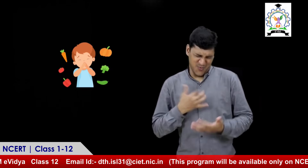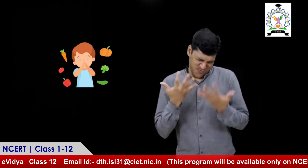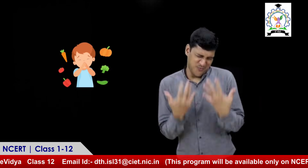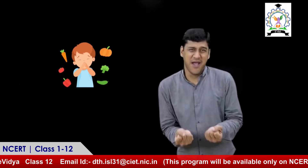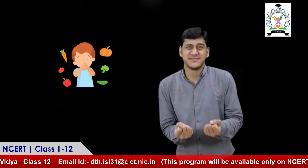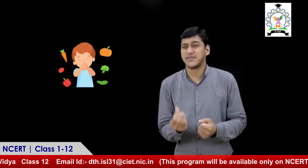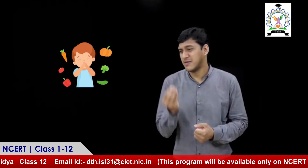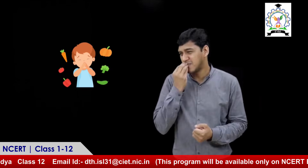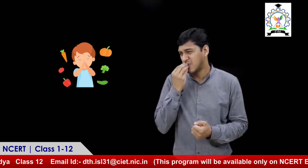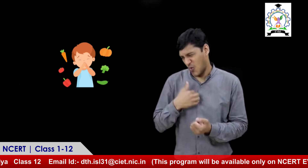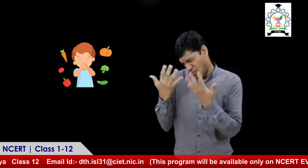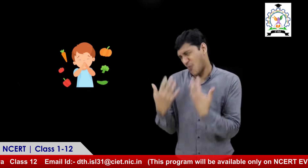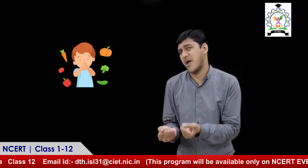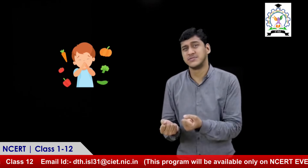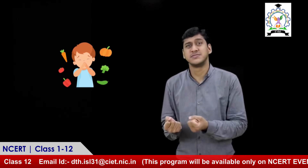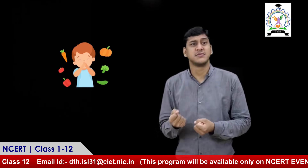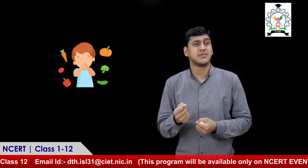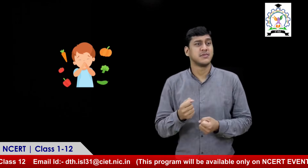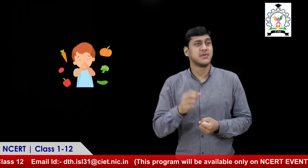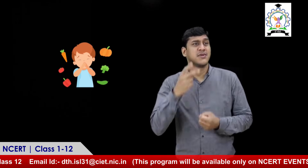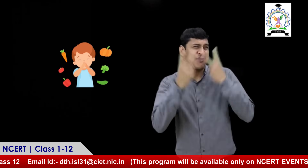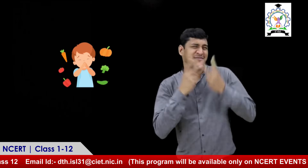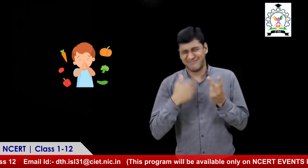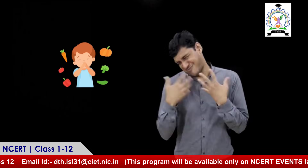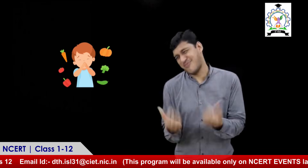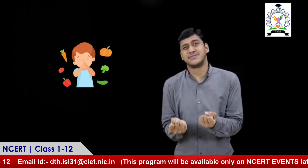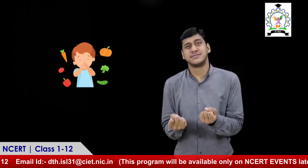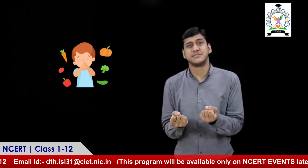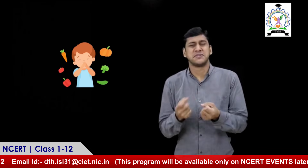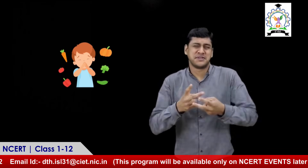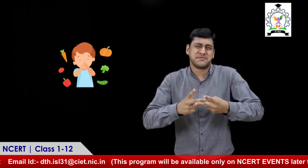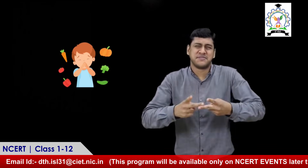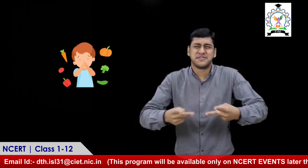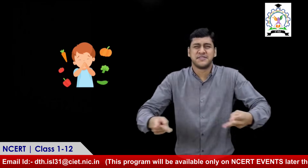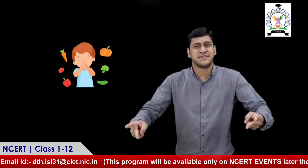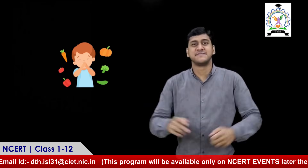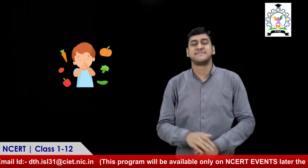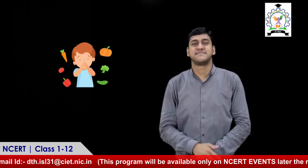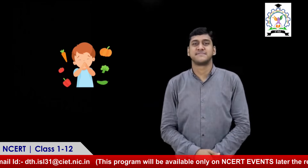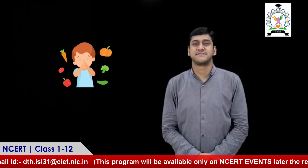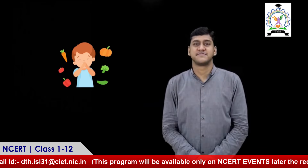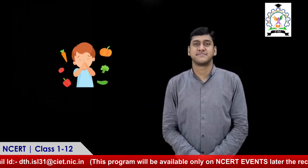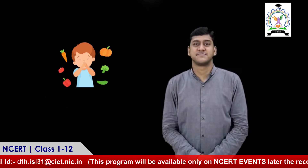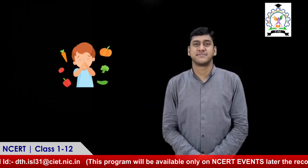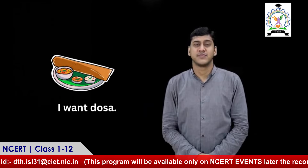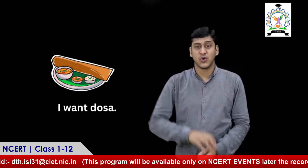जैसे कपड़े चाहिए, खाना चाहिए, मैं घूमना चाहता हूं आदि।